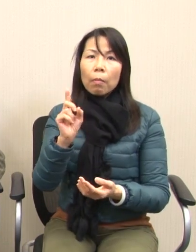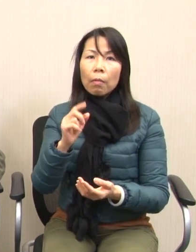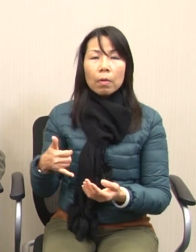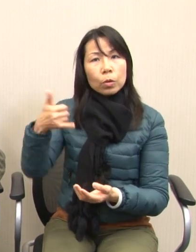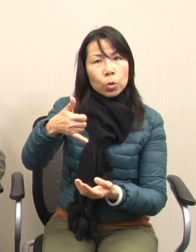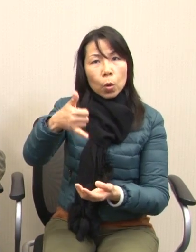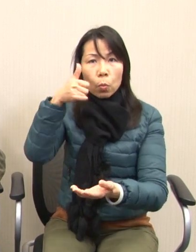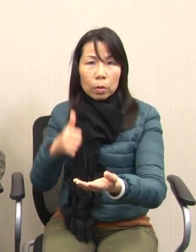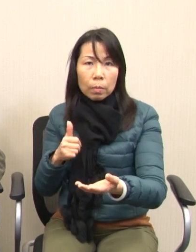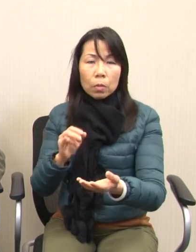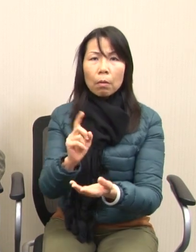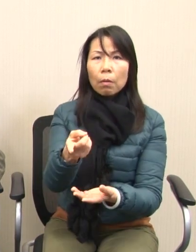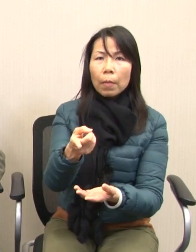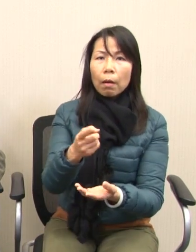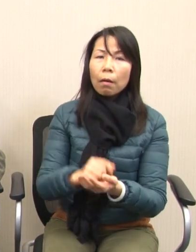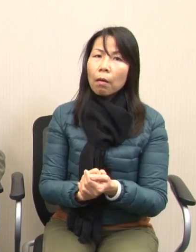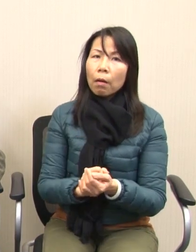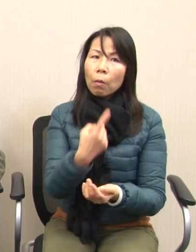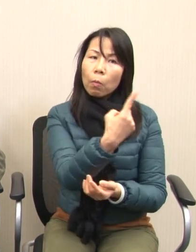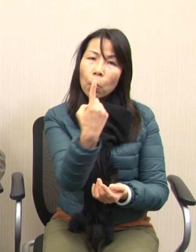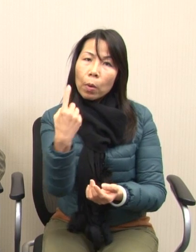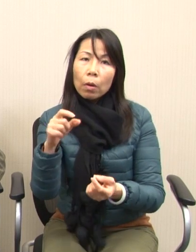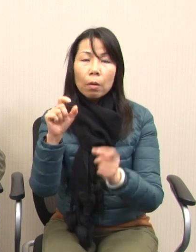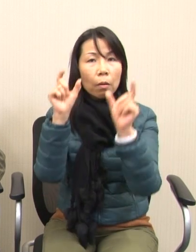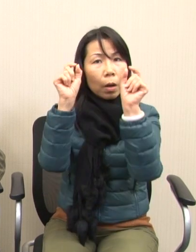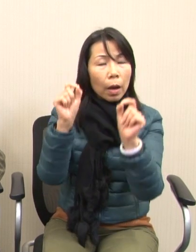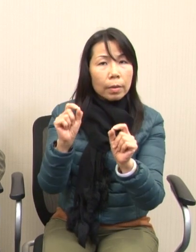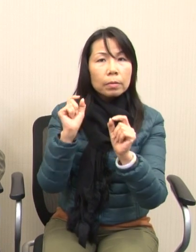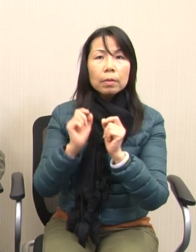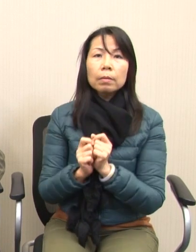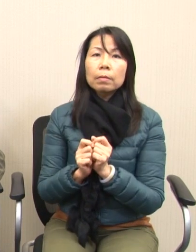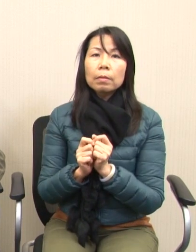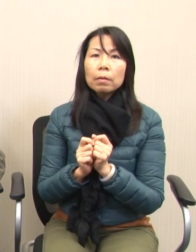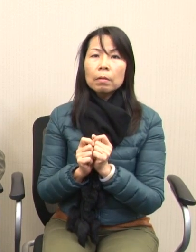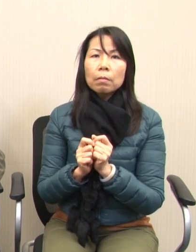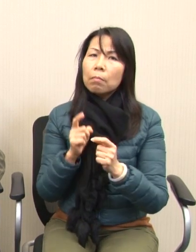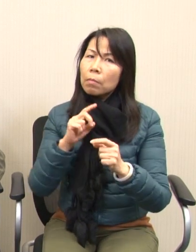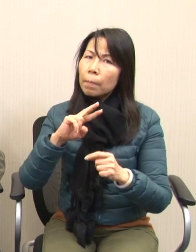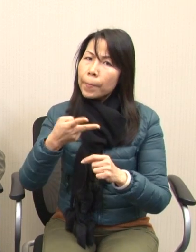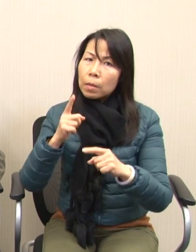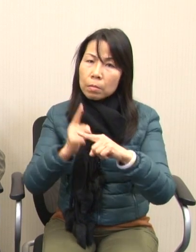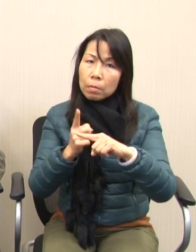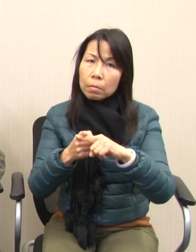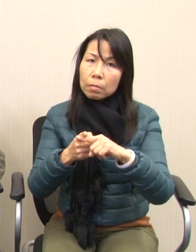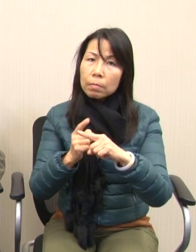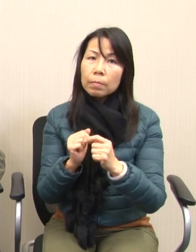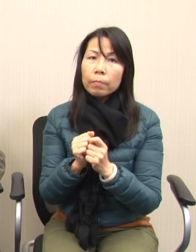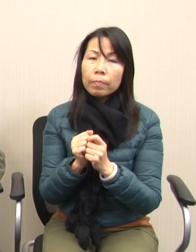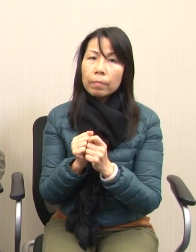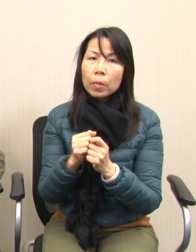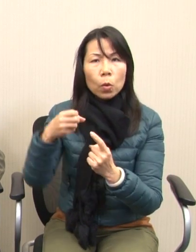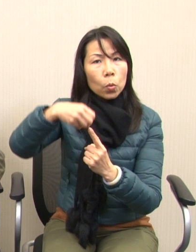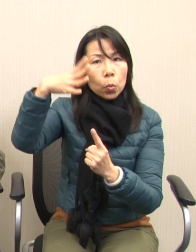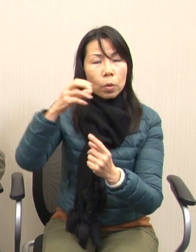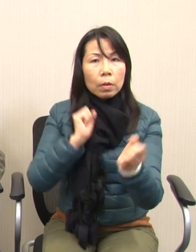你每一個人你都欠咗一個解釋，就係話其實所謂雨傘運